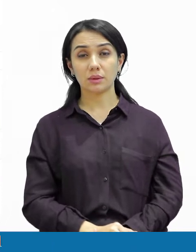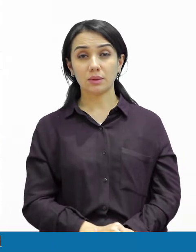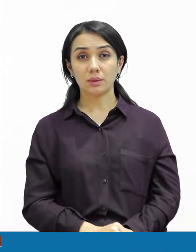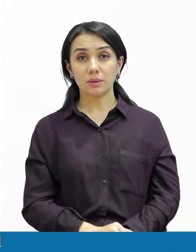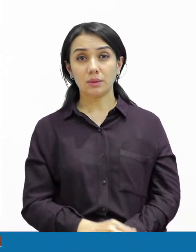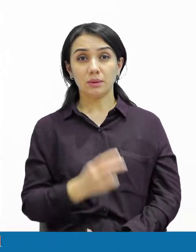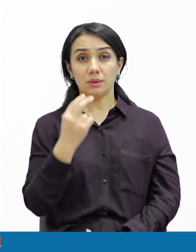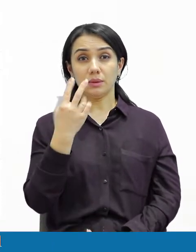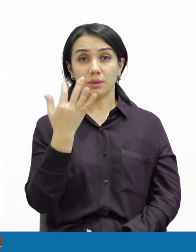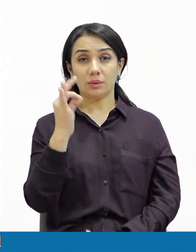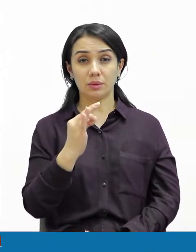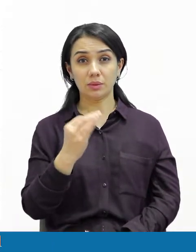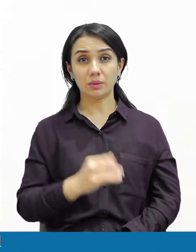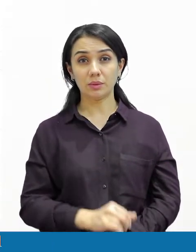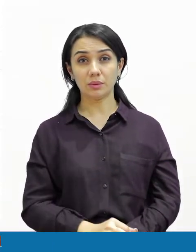25%,